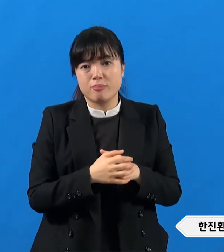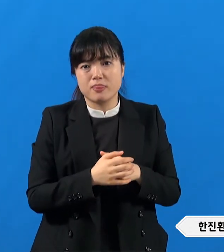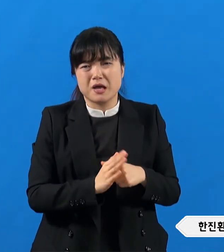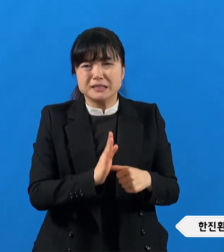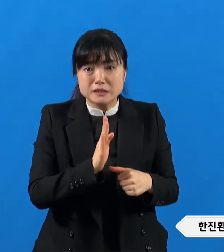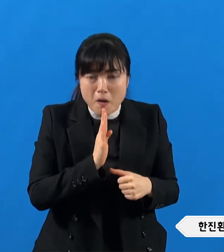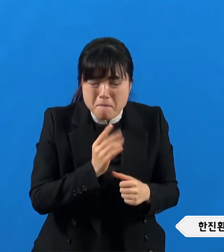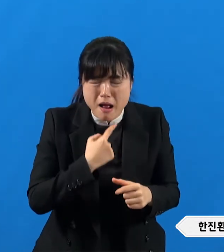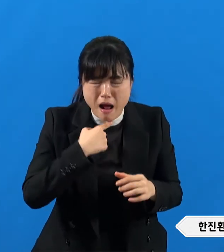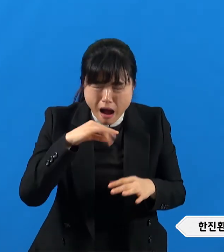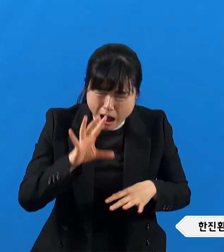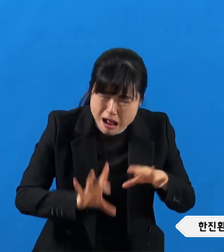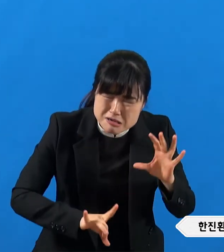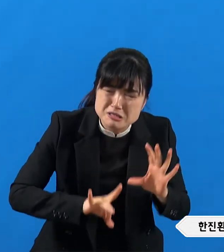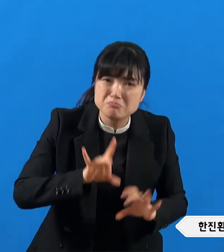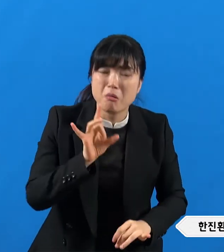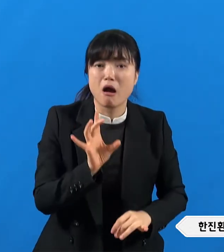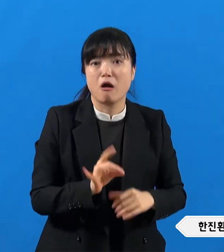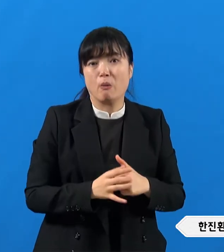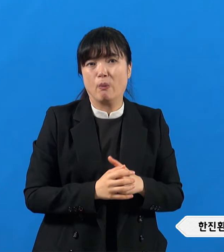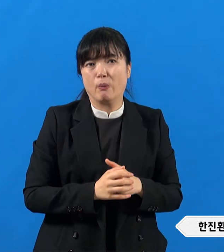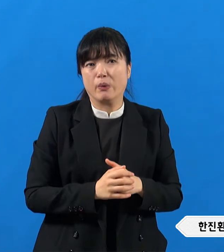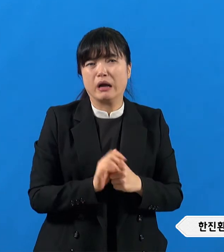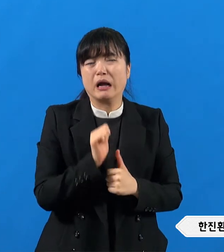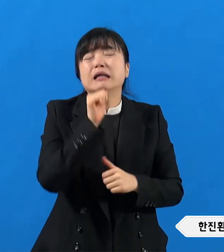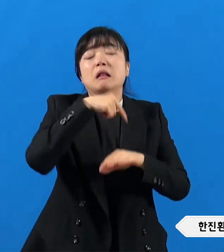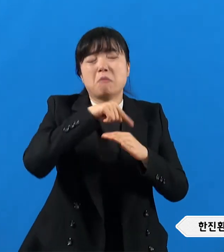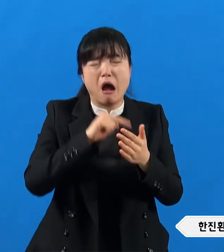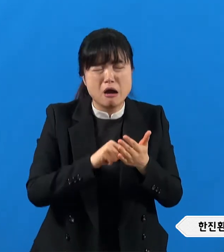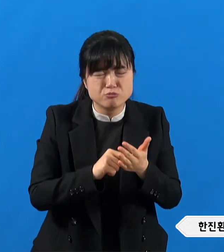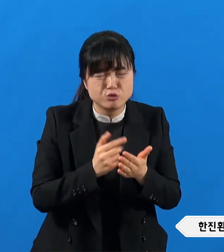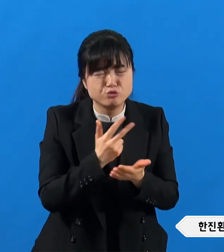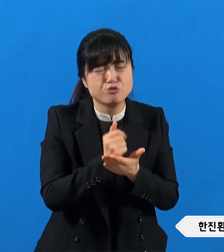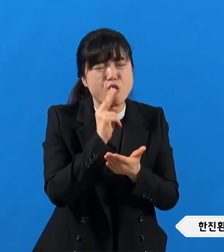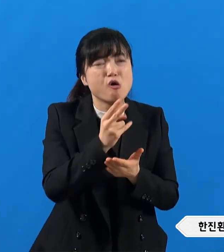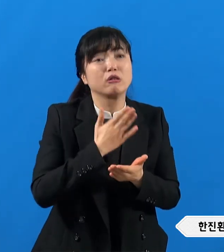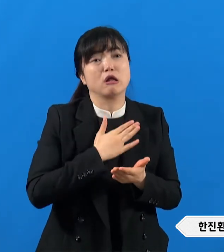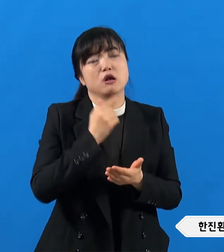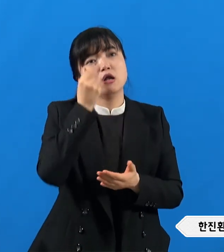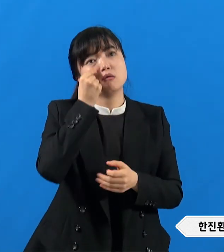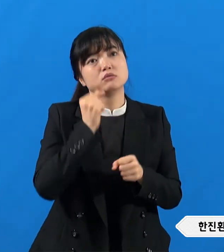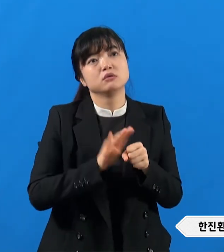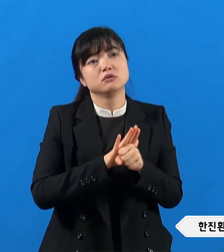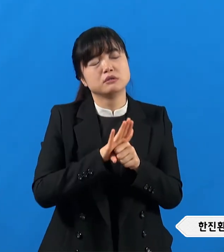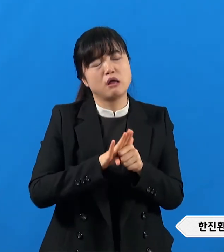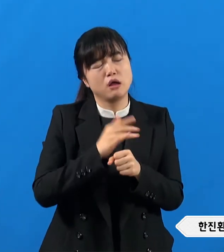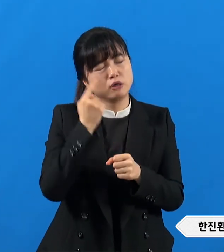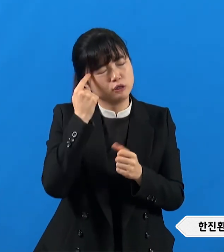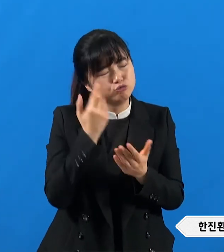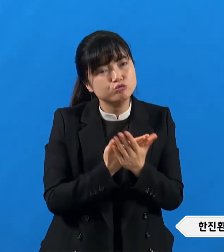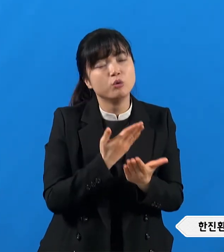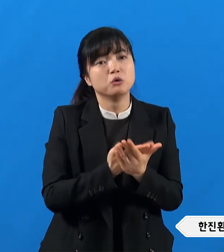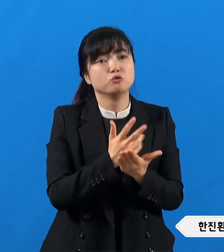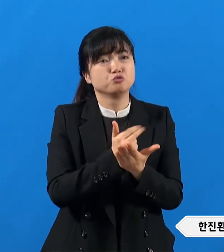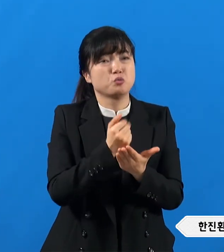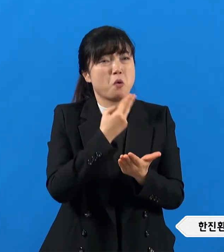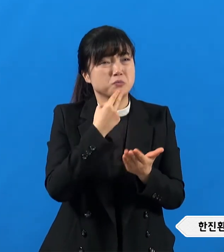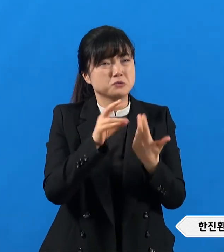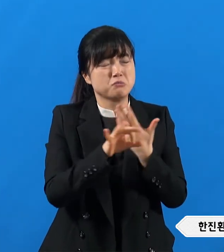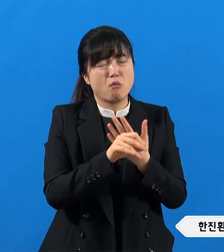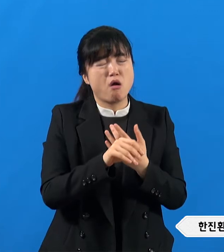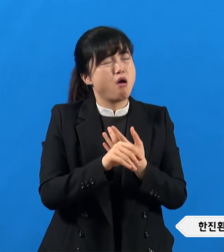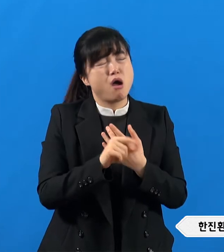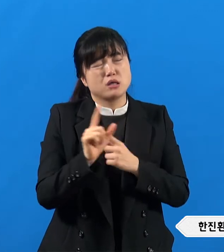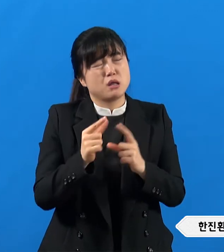정말로 갈급해서 부수어진 심령으로 주여 저를 불쌍히 여기소서, 주님 없이는 나는 살 수